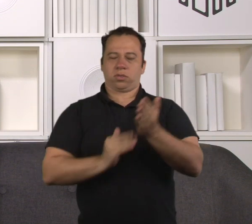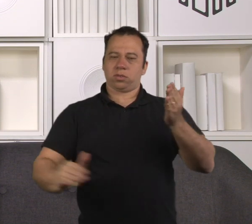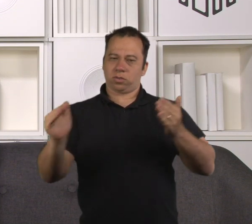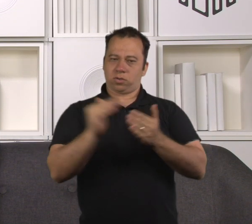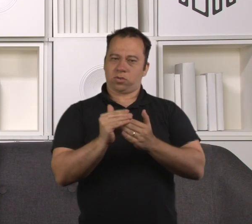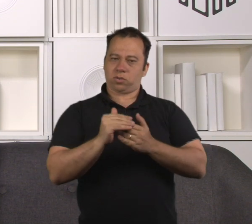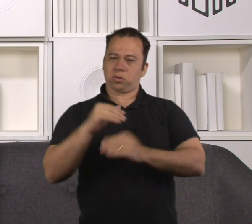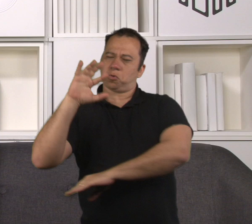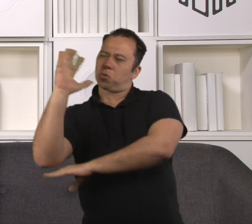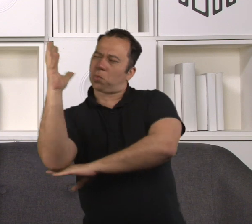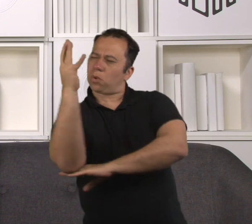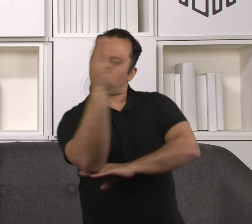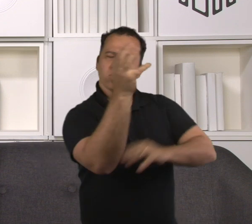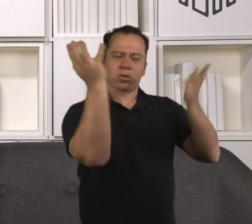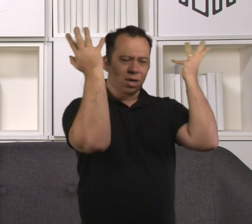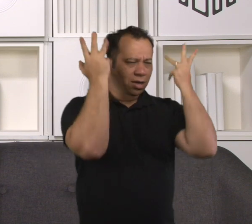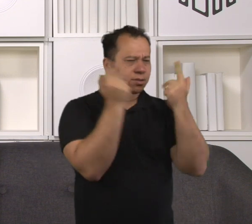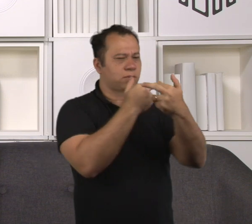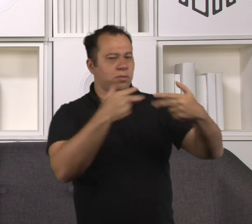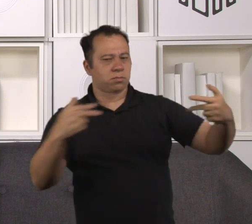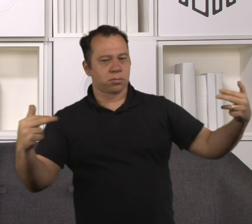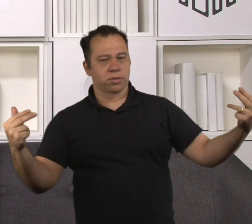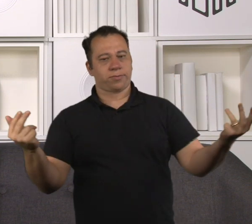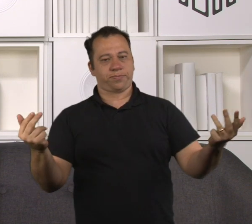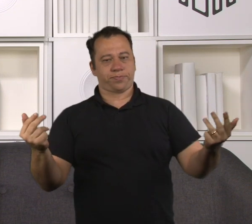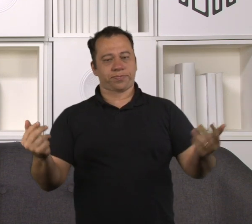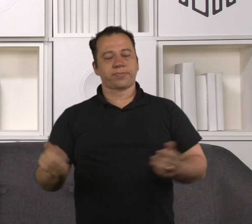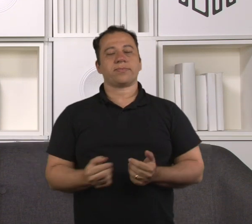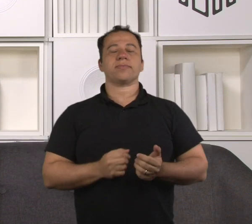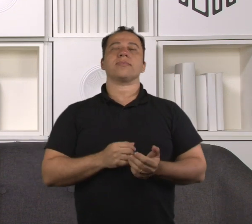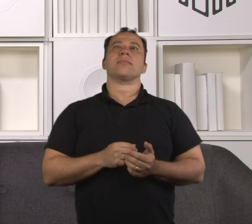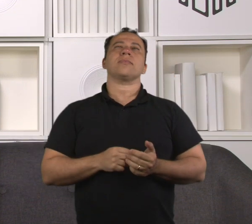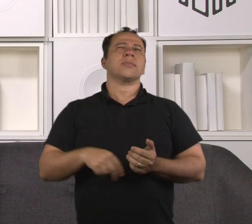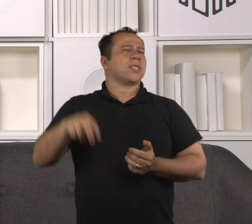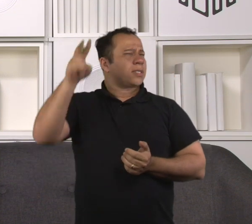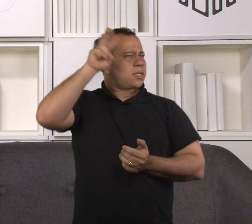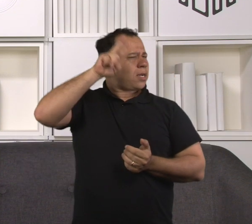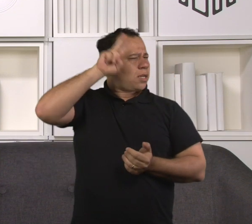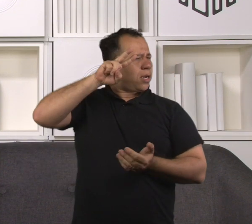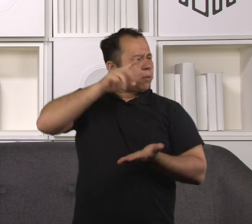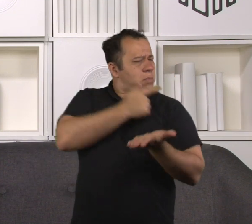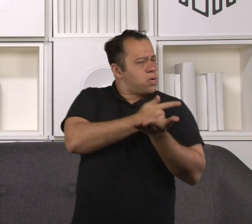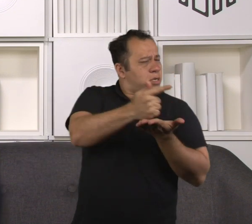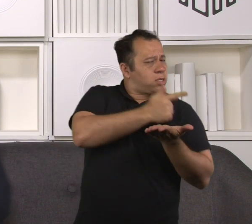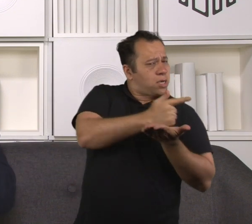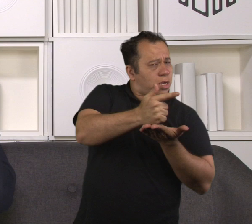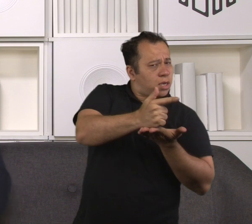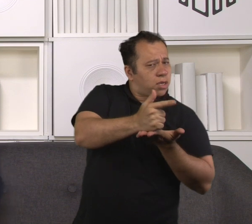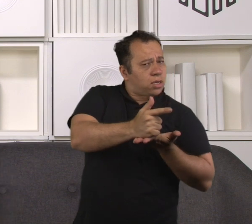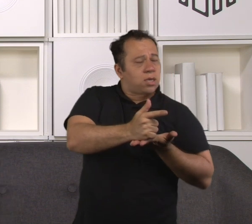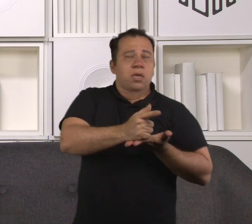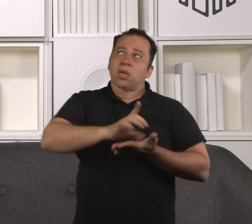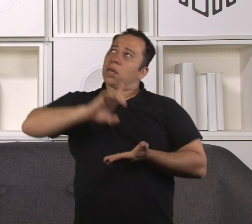Quando Deus cria o homem à sua imagem e semelhança, isso a gente vê lá no Gênesis, Deus diz, olha,